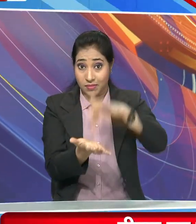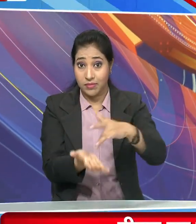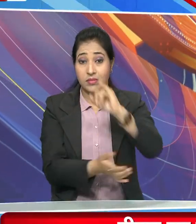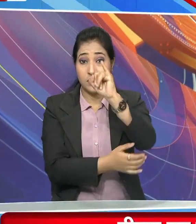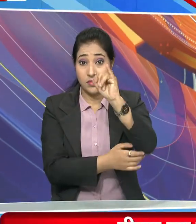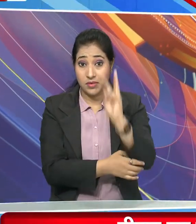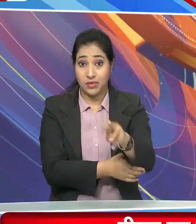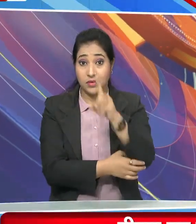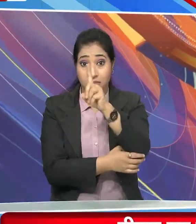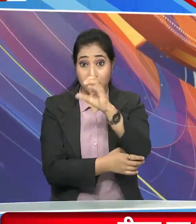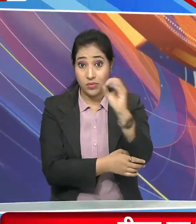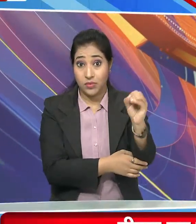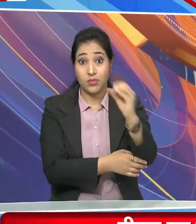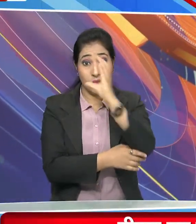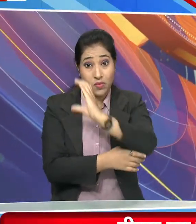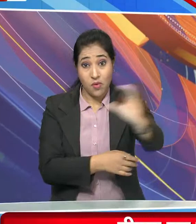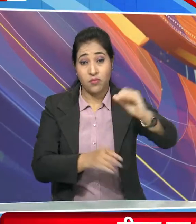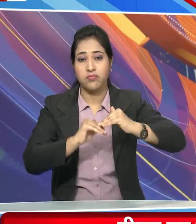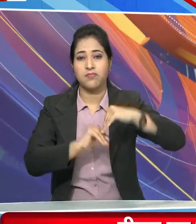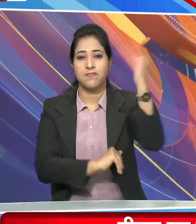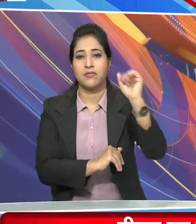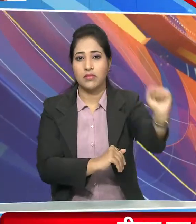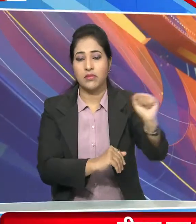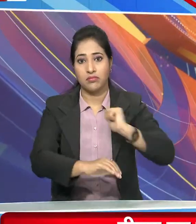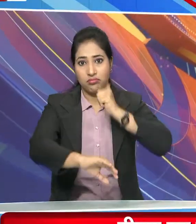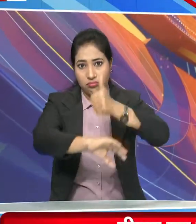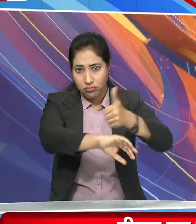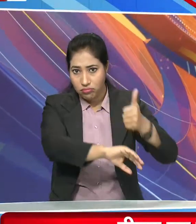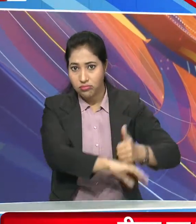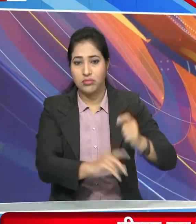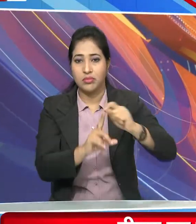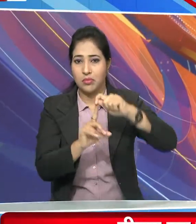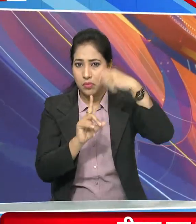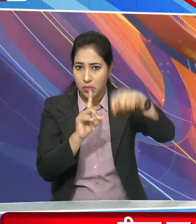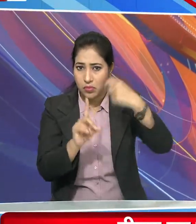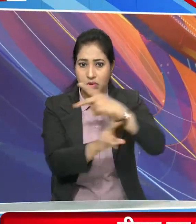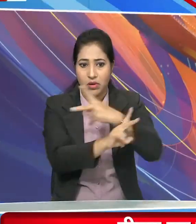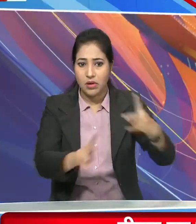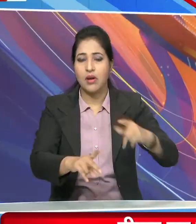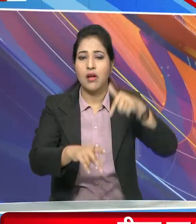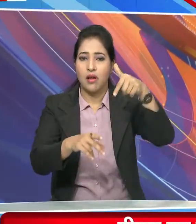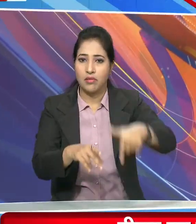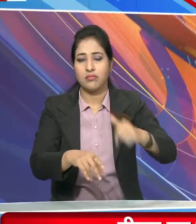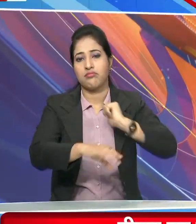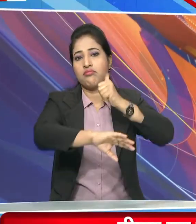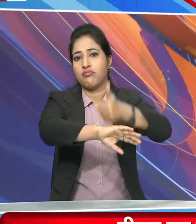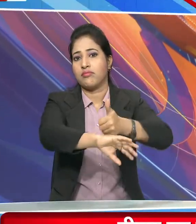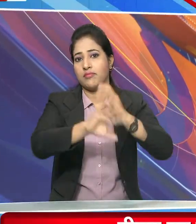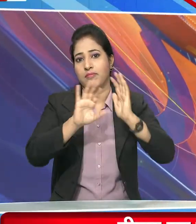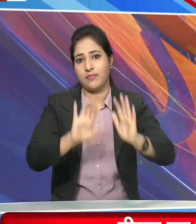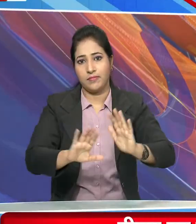6100 करोड़ रुपए से ज्यादा की बुनियादी ढांचा परियोजनाओं की रखेंगे आधारशिला